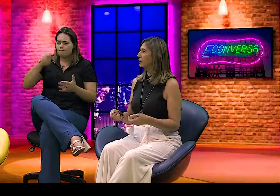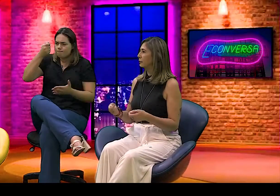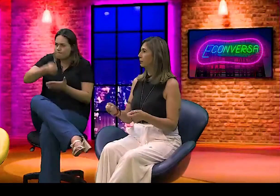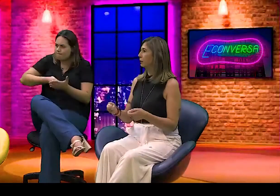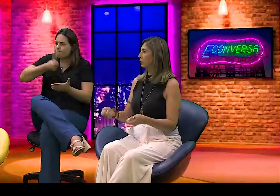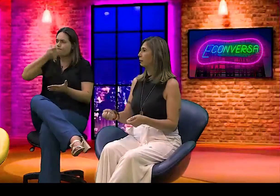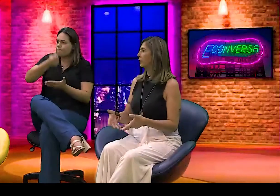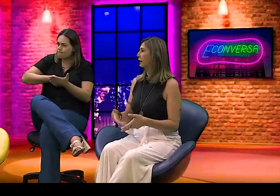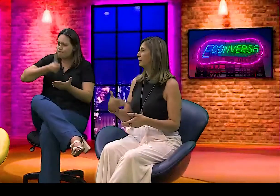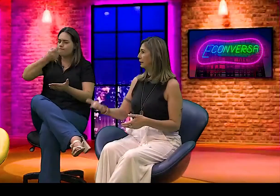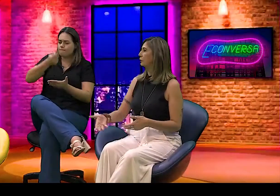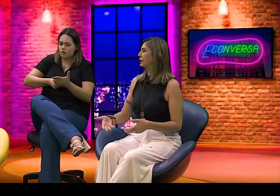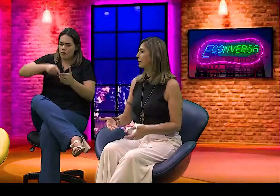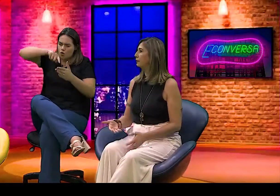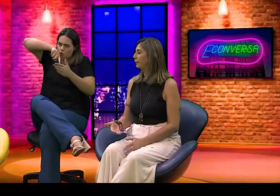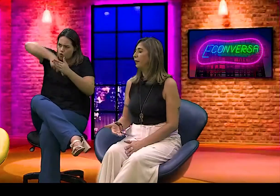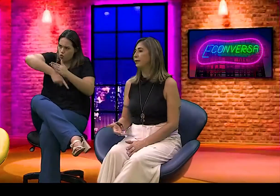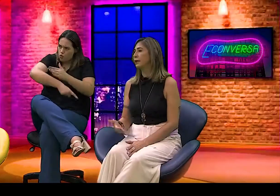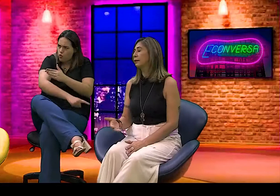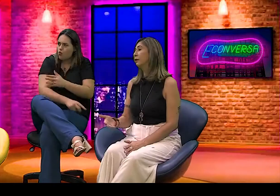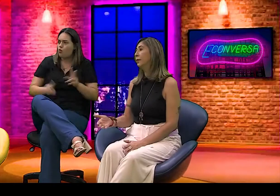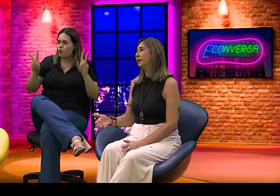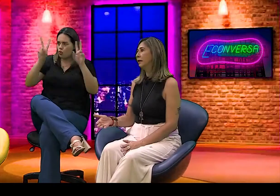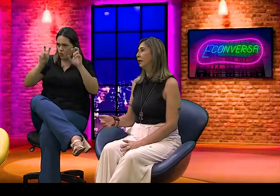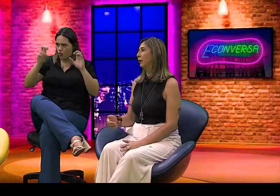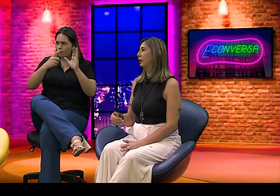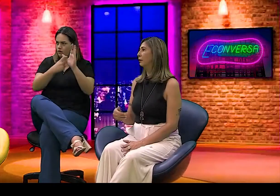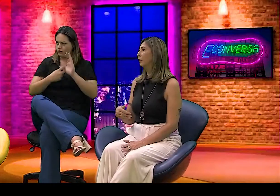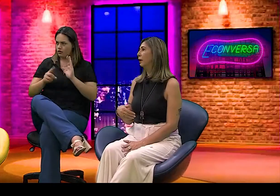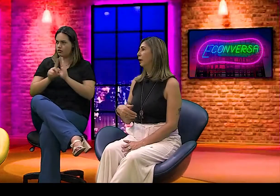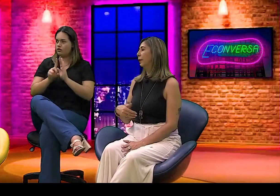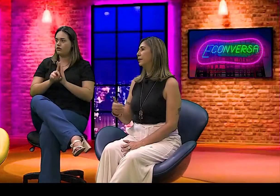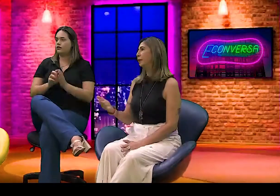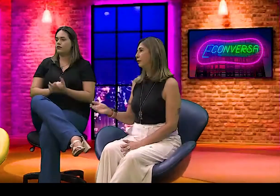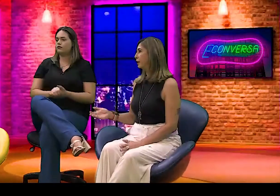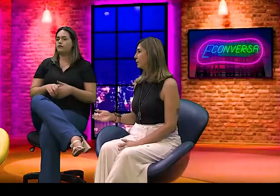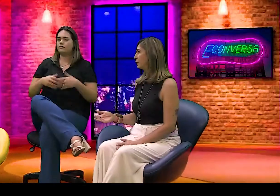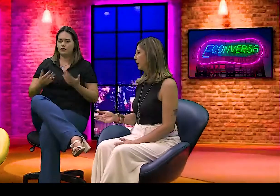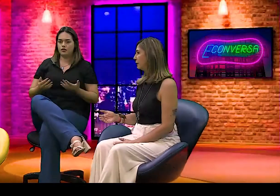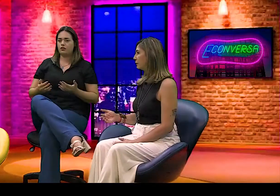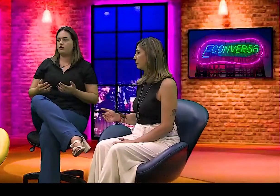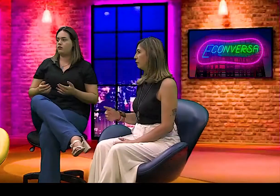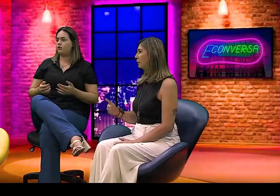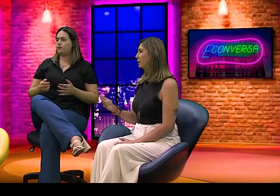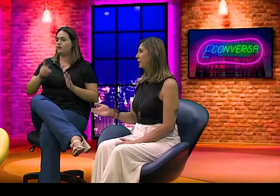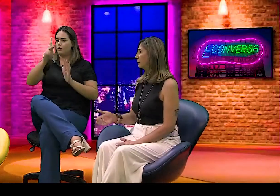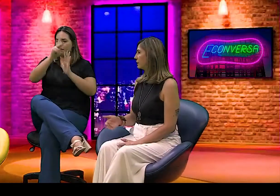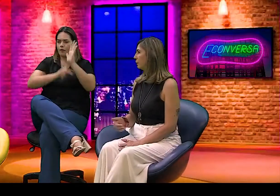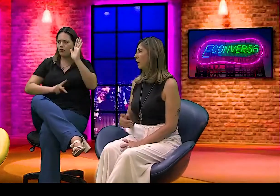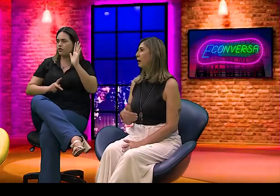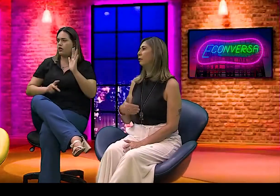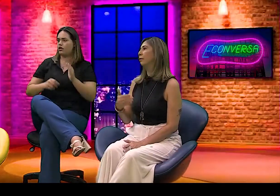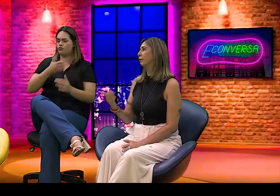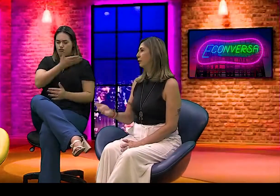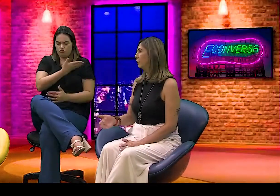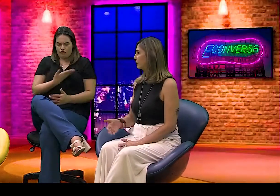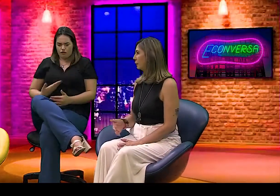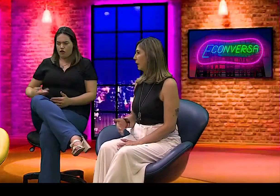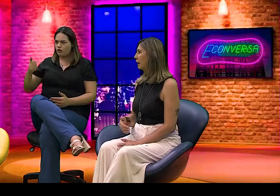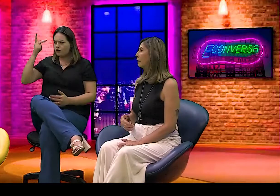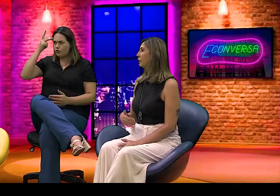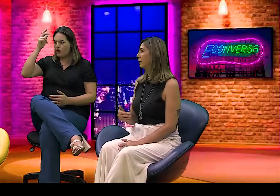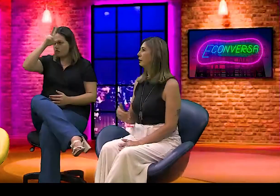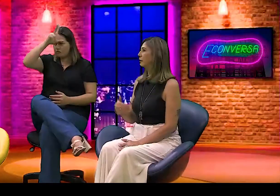Mais aprofundada dentro dessa questão da dependência química. Então, participei de vários projetos do governo do estado de São Paulo, da prefeitura